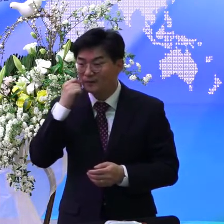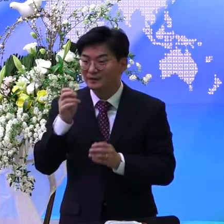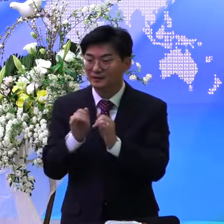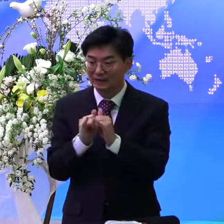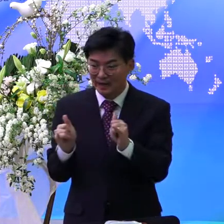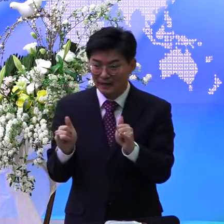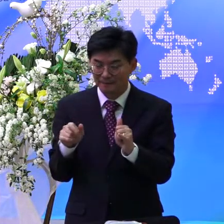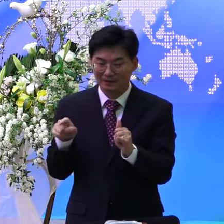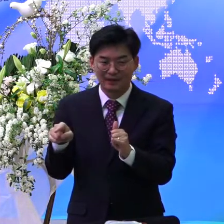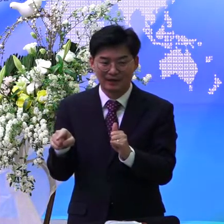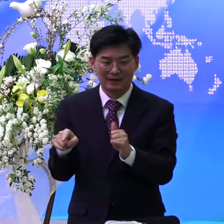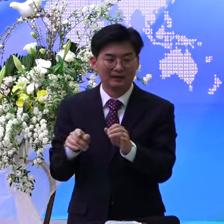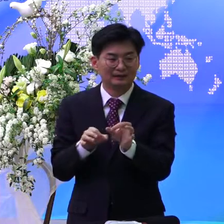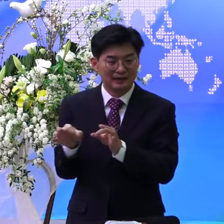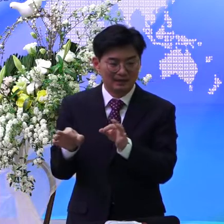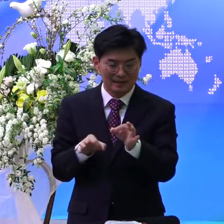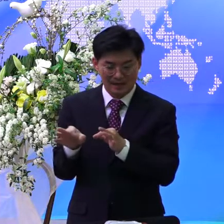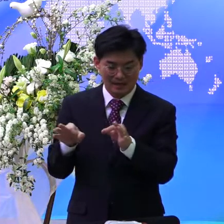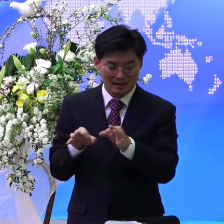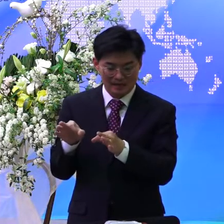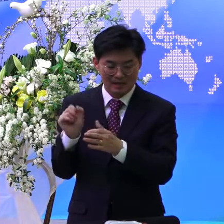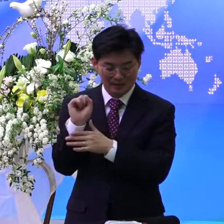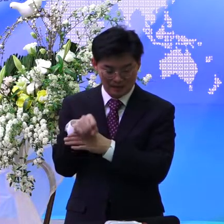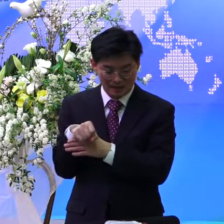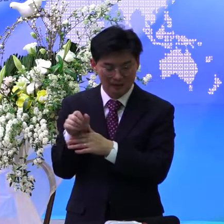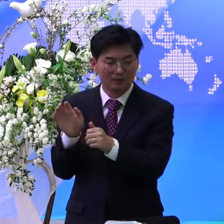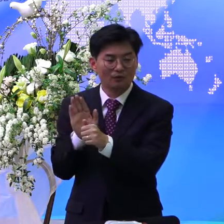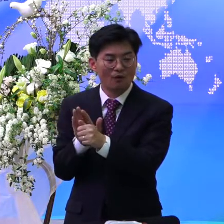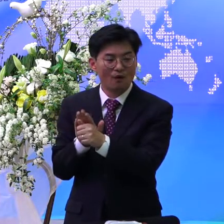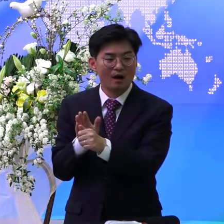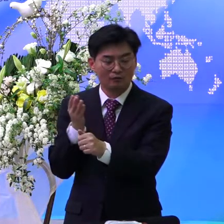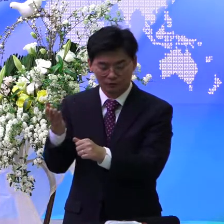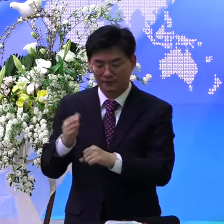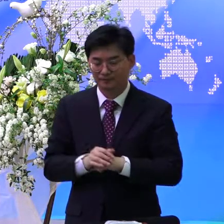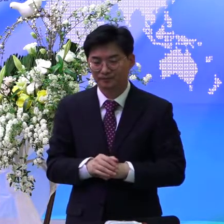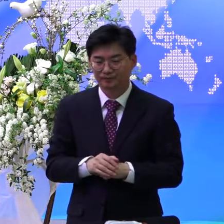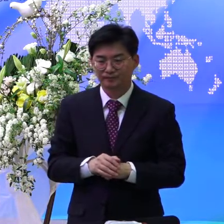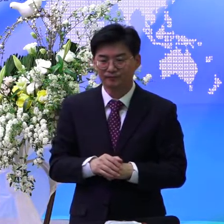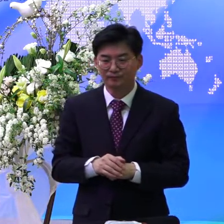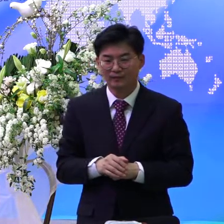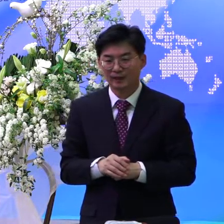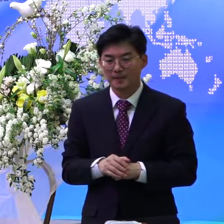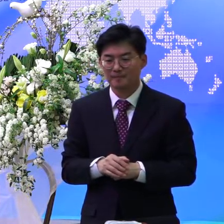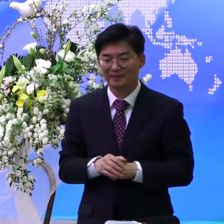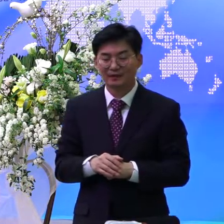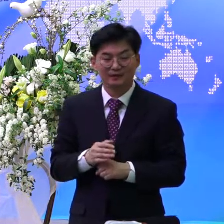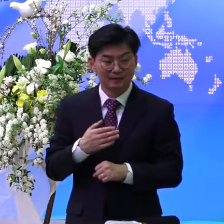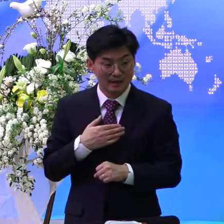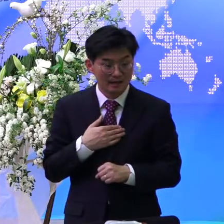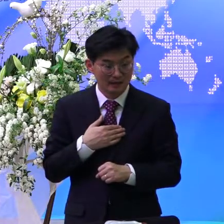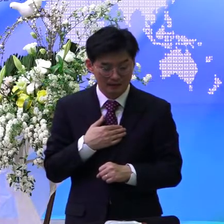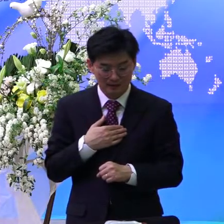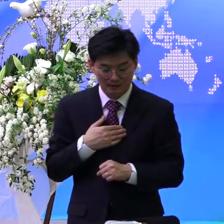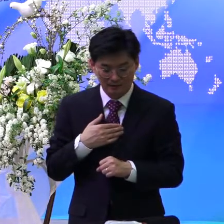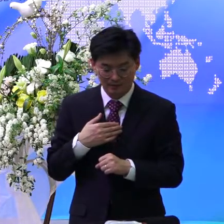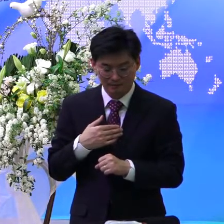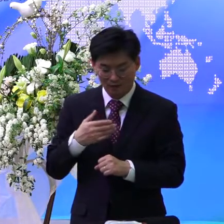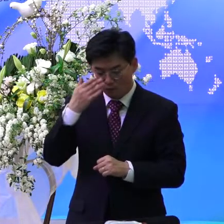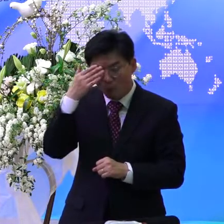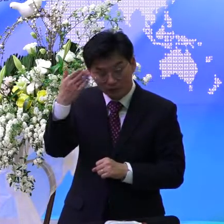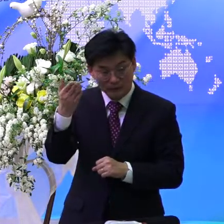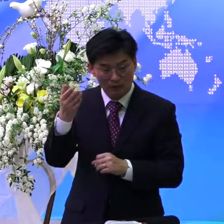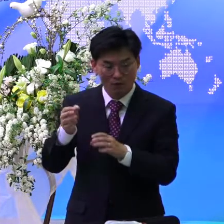부부를 보면서 어떻게 하면 저 어려움을 도와줄 수 있을까 고민하다가 가맹점을 자신이 내주고 무료로